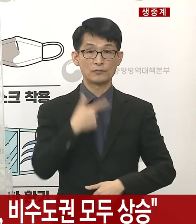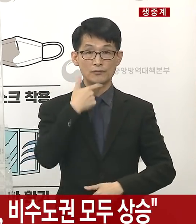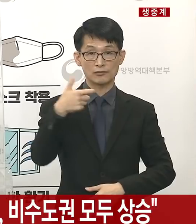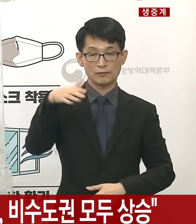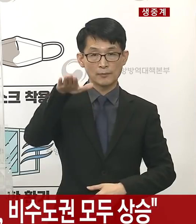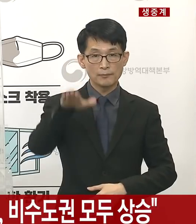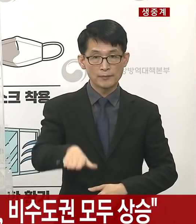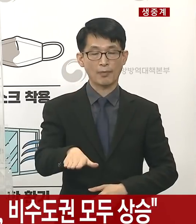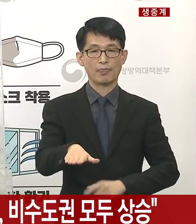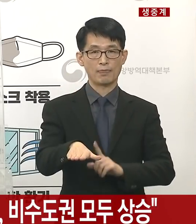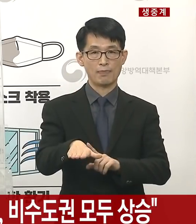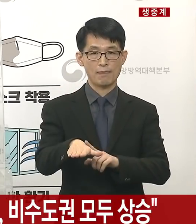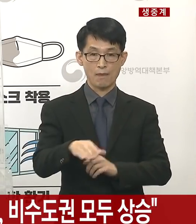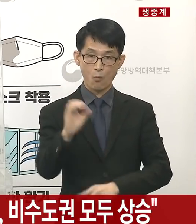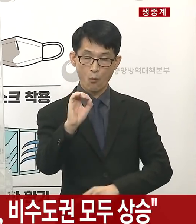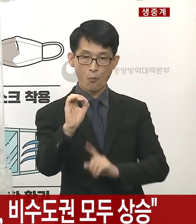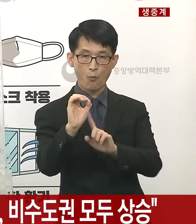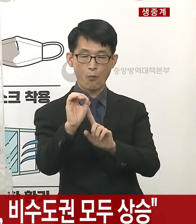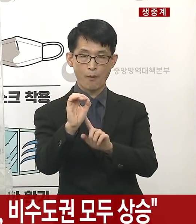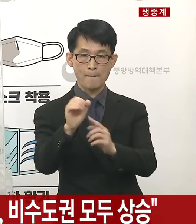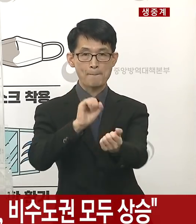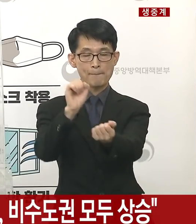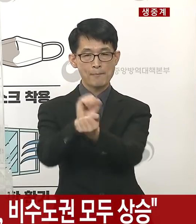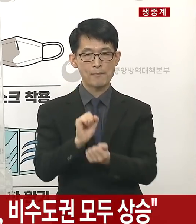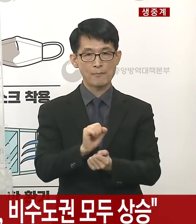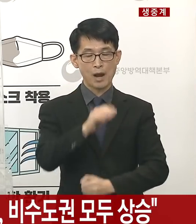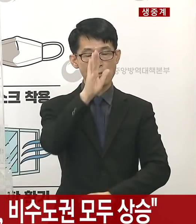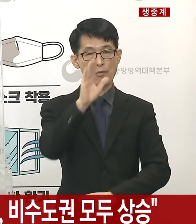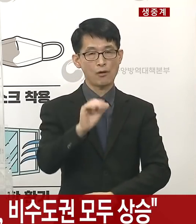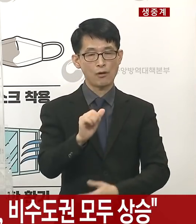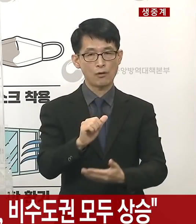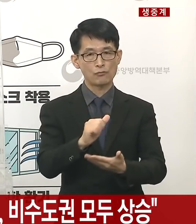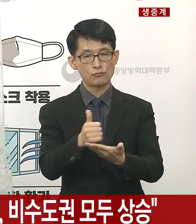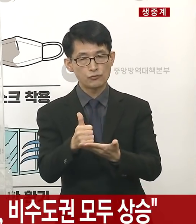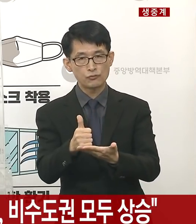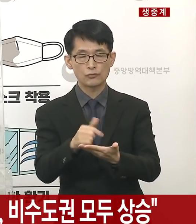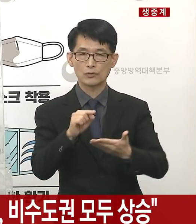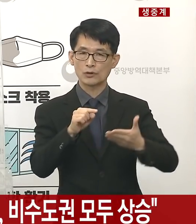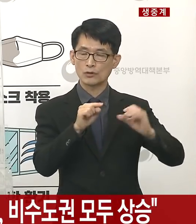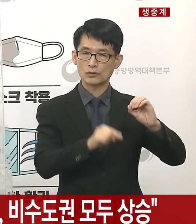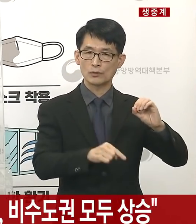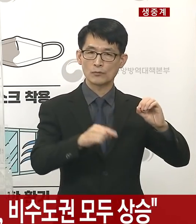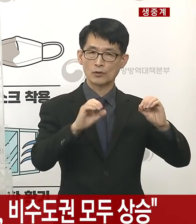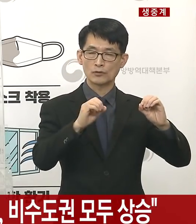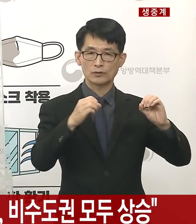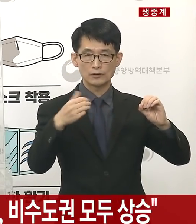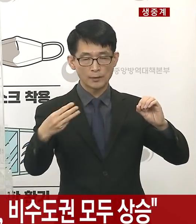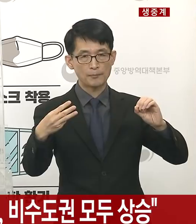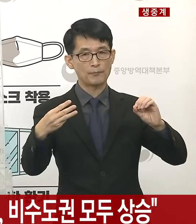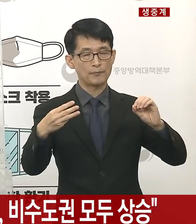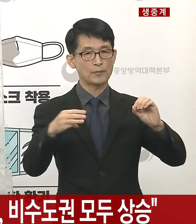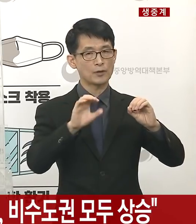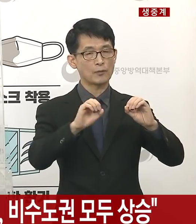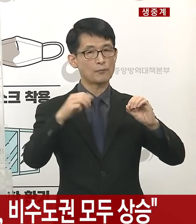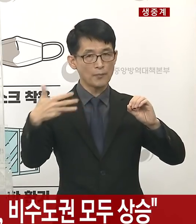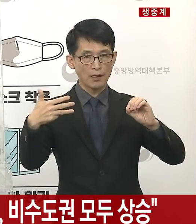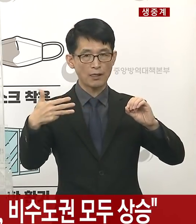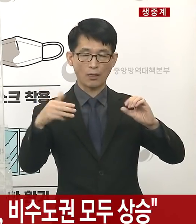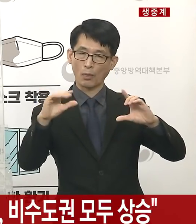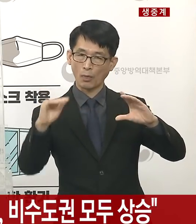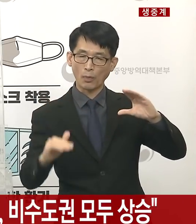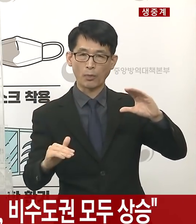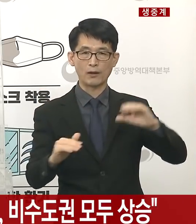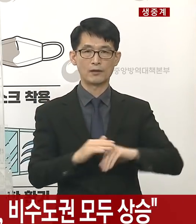이하의 연령군에서는 오미크론 변이에 의한 중증화율은 0.03 내지 0.08%로 매우